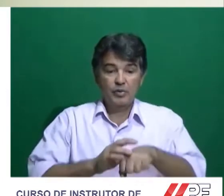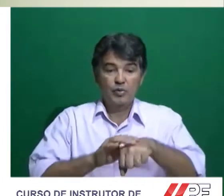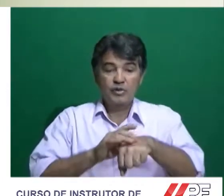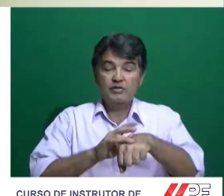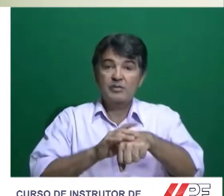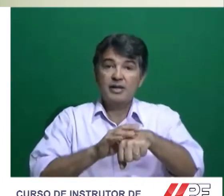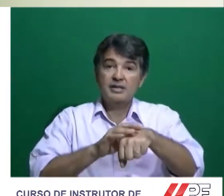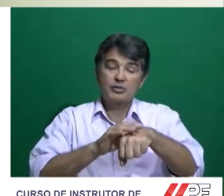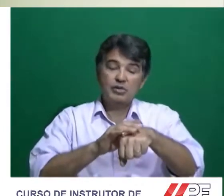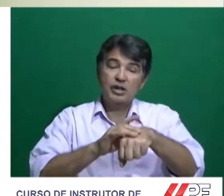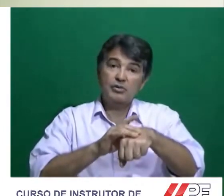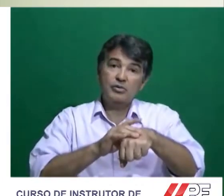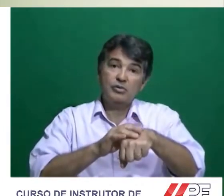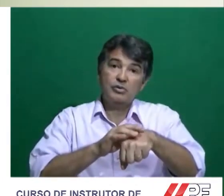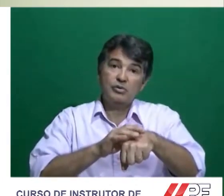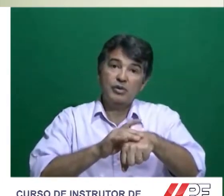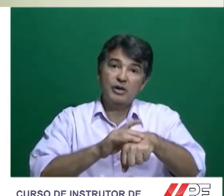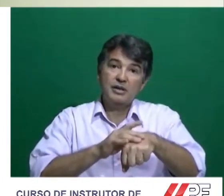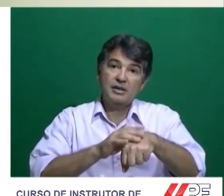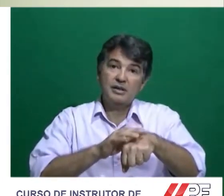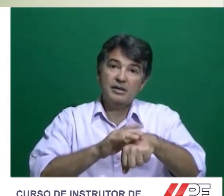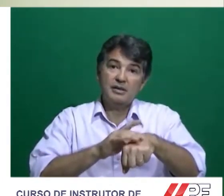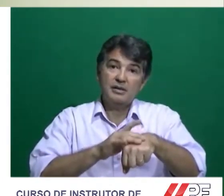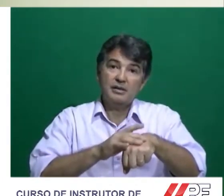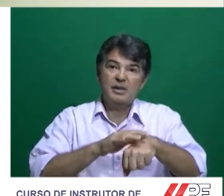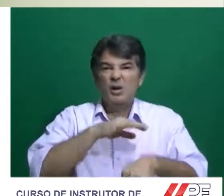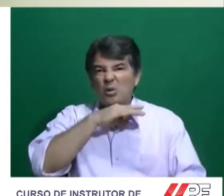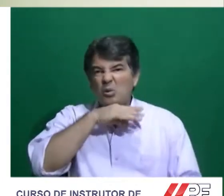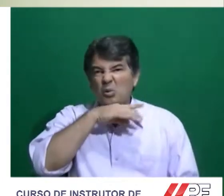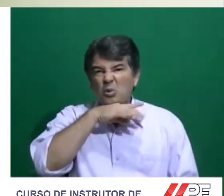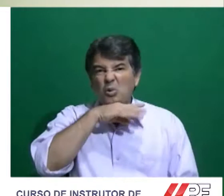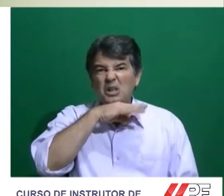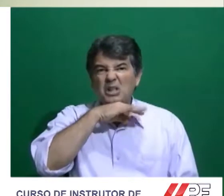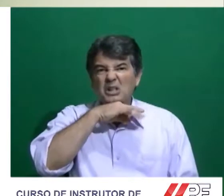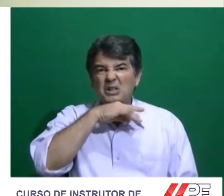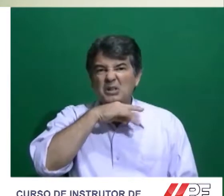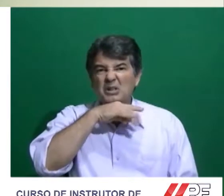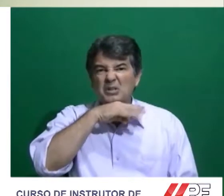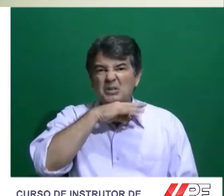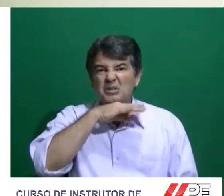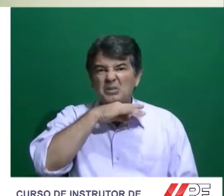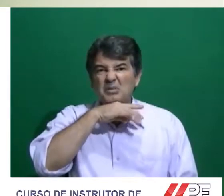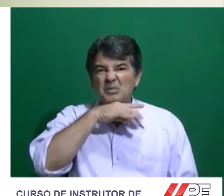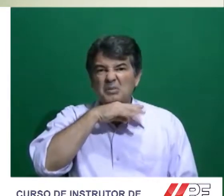exemplo, o de vibração dos dedos, doença, ruim,